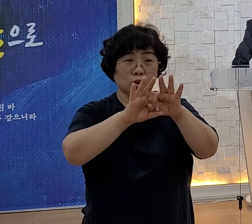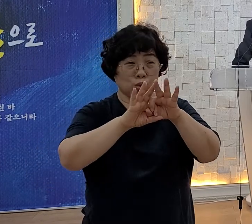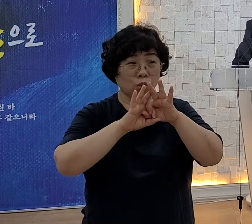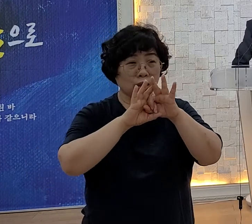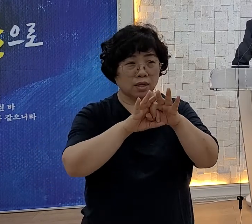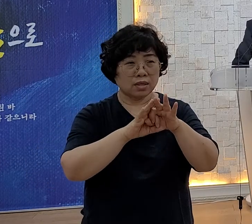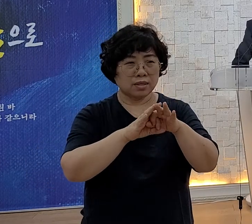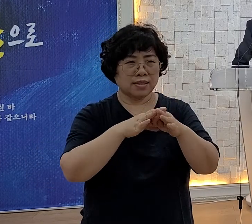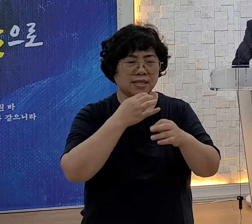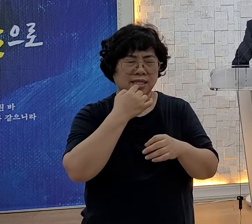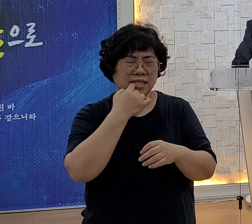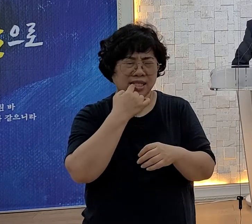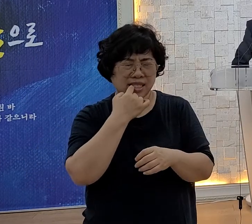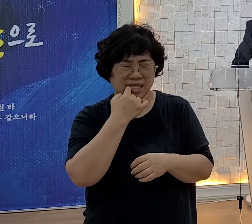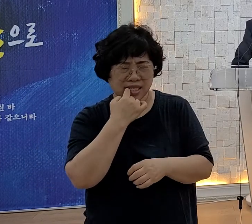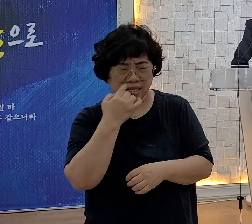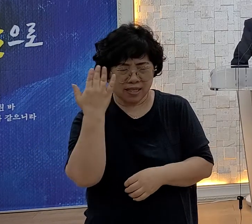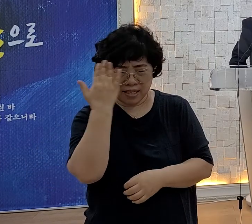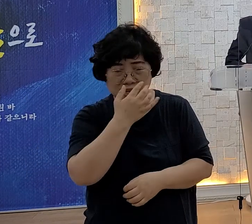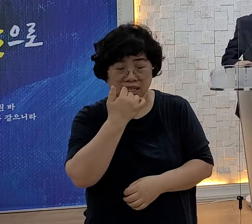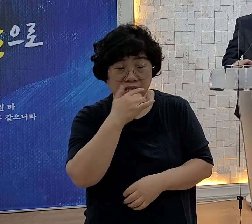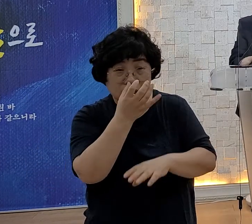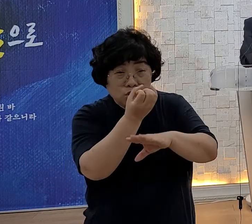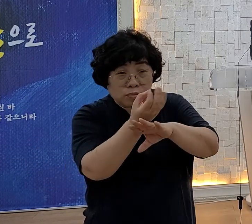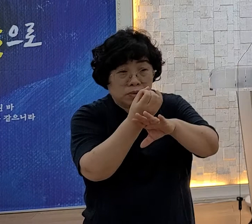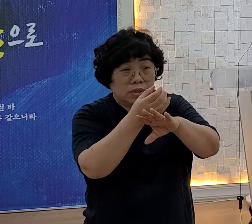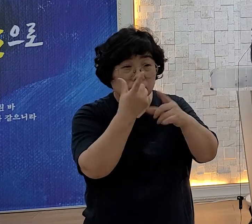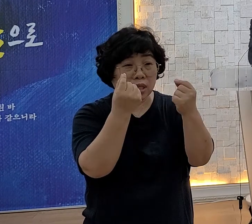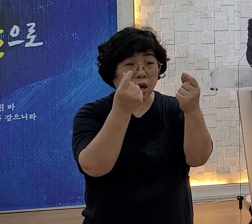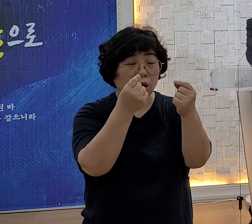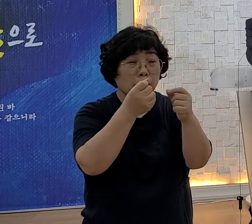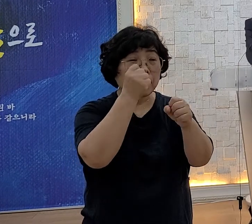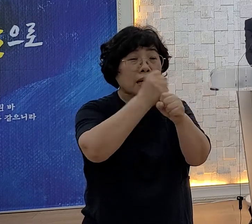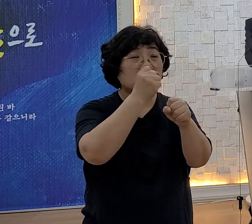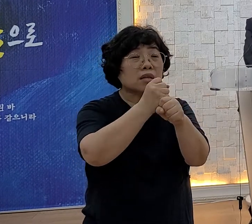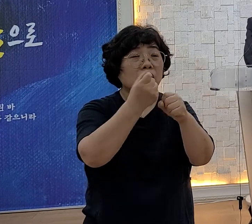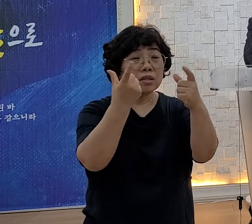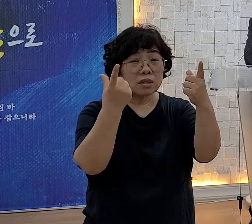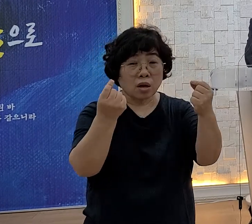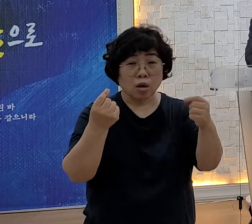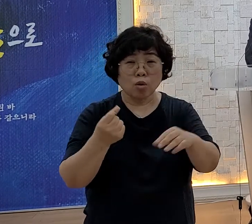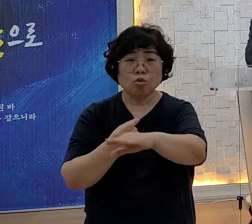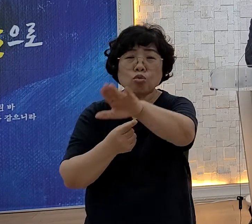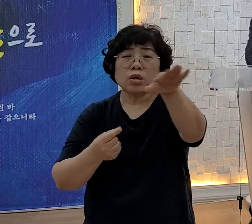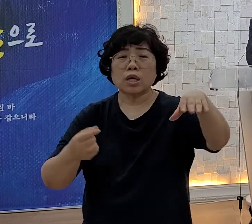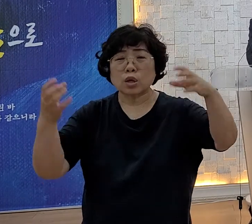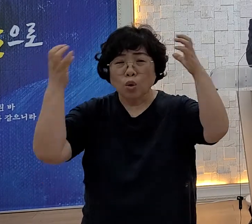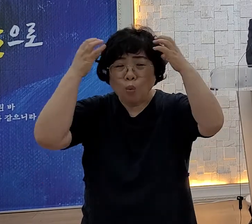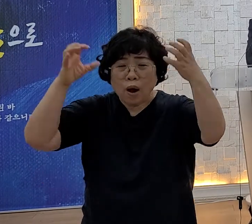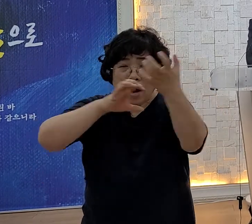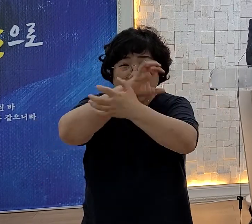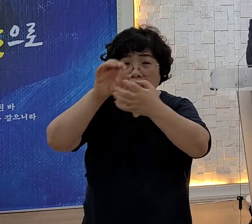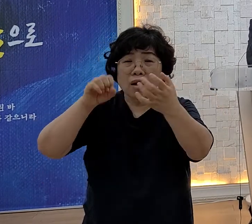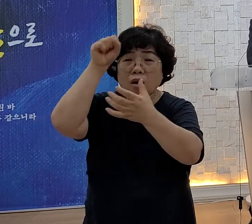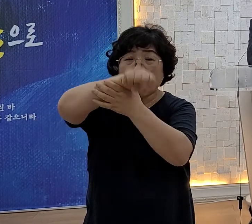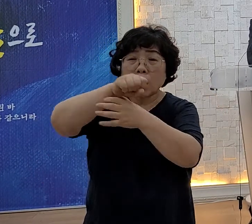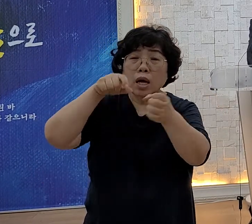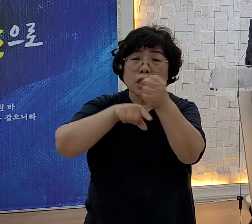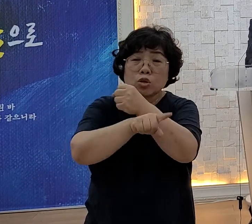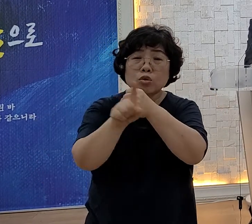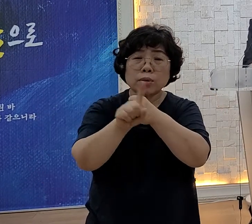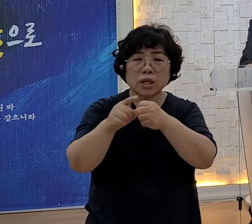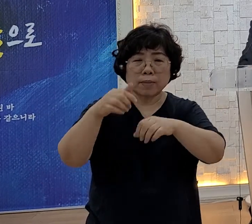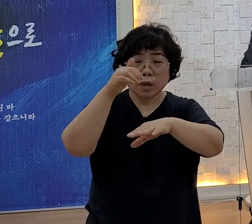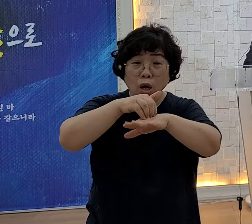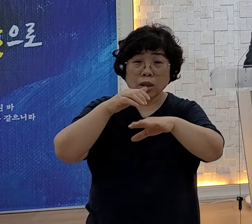정금, 순금처럼 나오게 하신 것처럼 오늘 우리에게도 환난을 왜 주셨다고요? 이 연단을 통해서